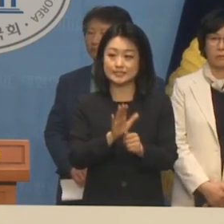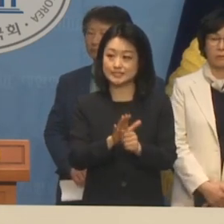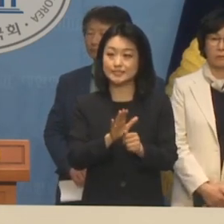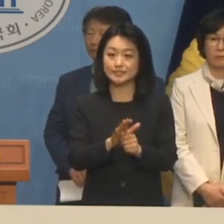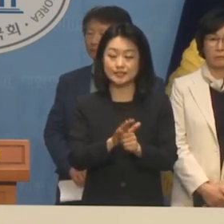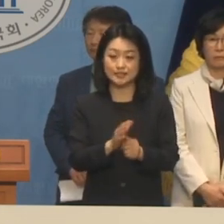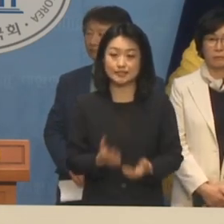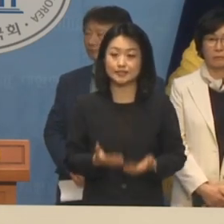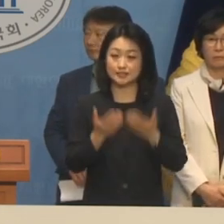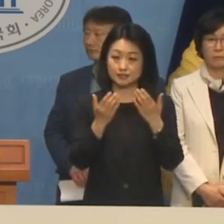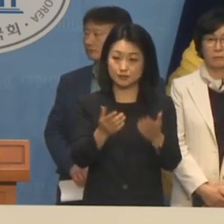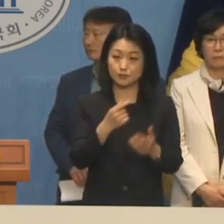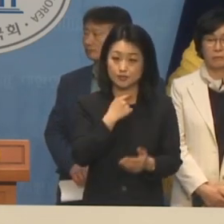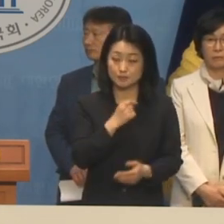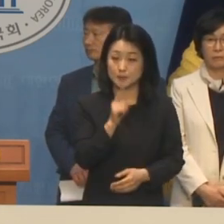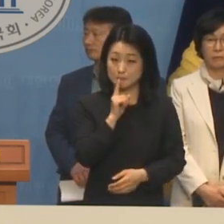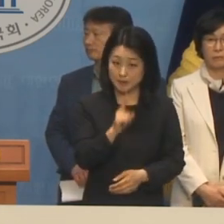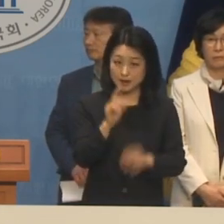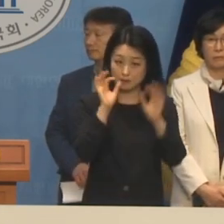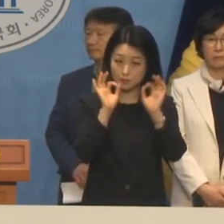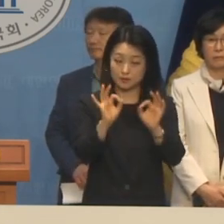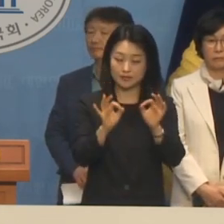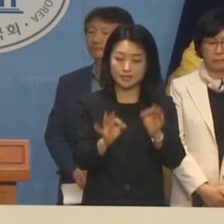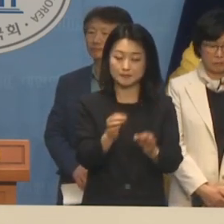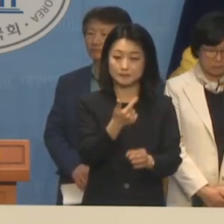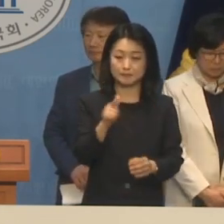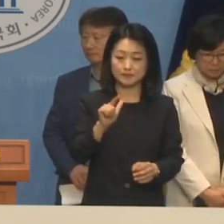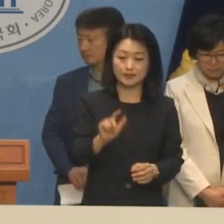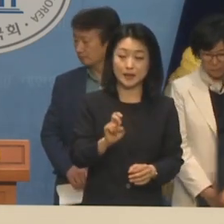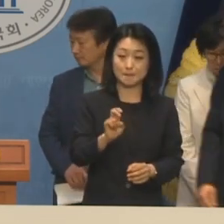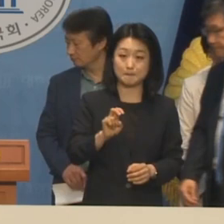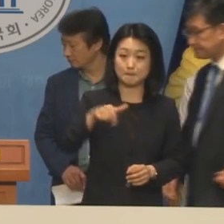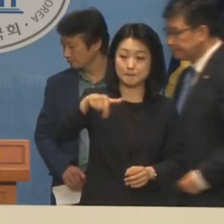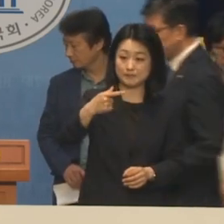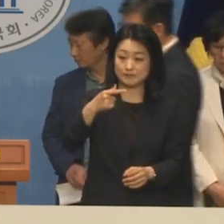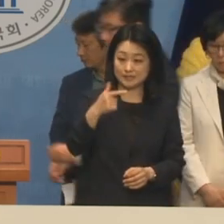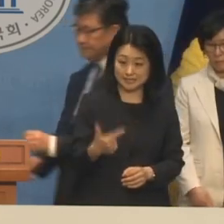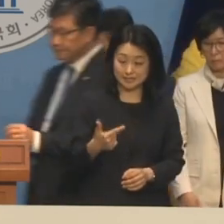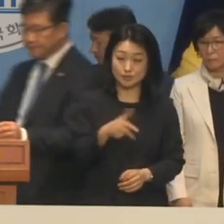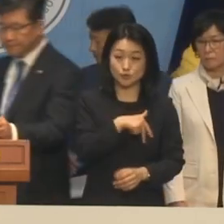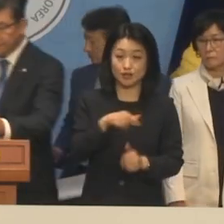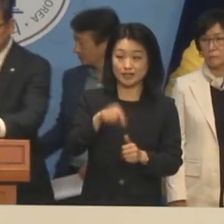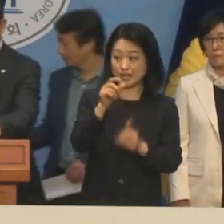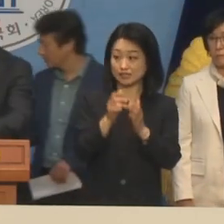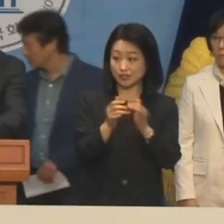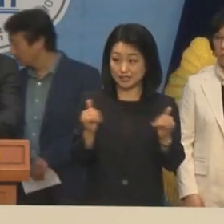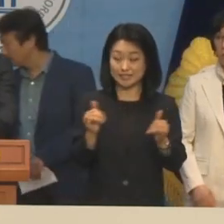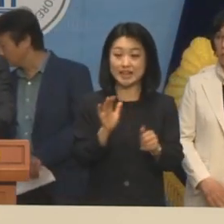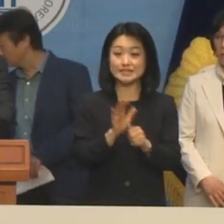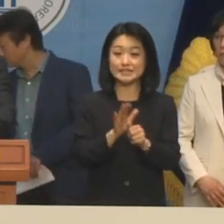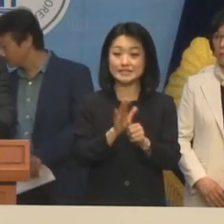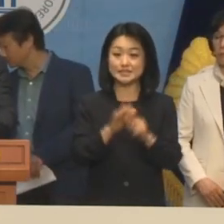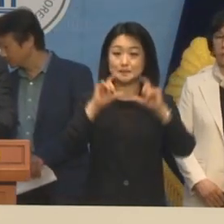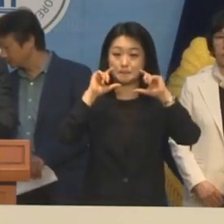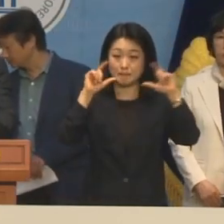하겠습니다. 먼저 김남근 당선인 발언 듣도록 하겠습니다.